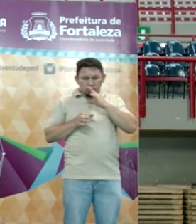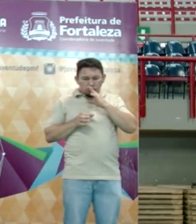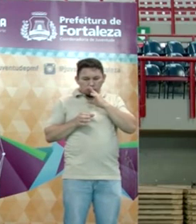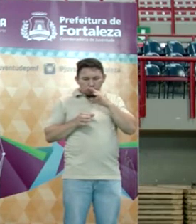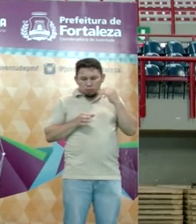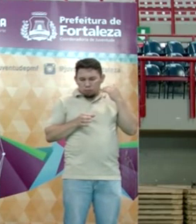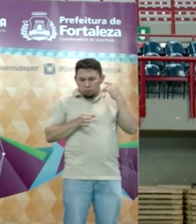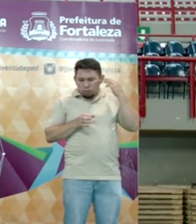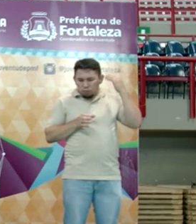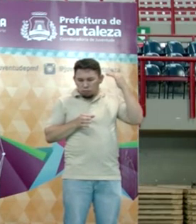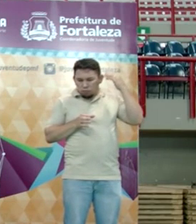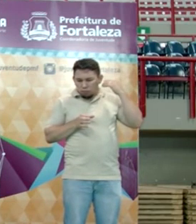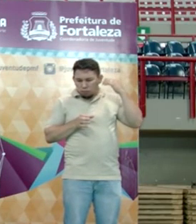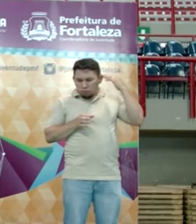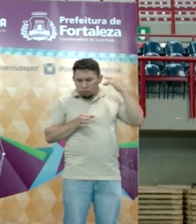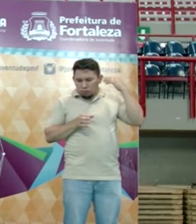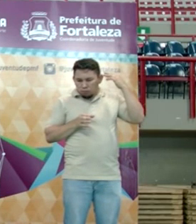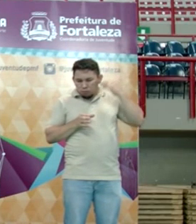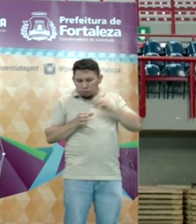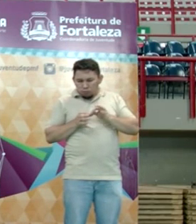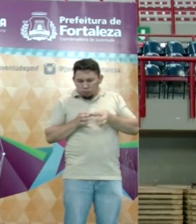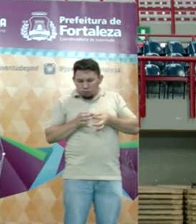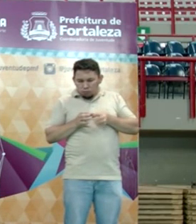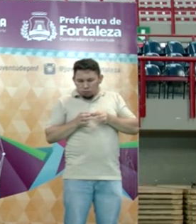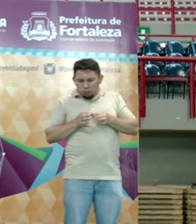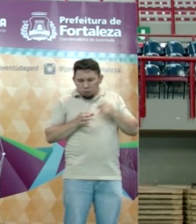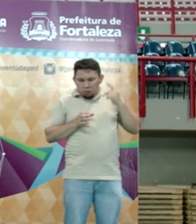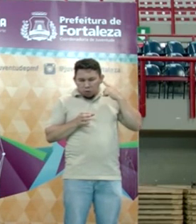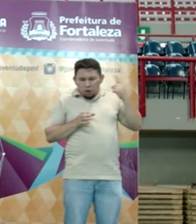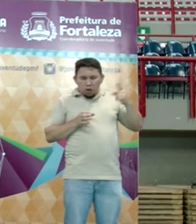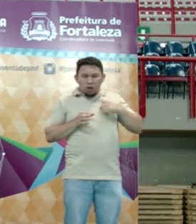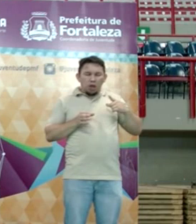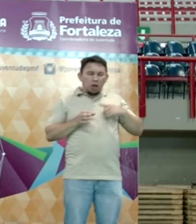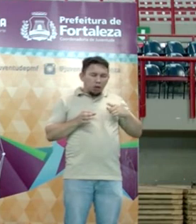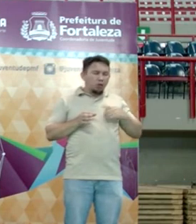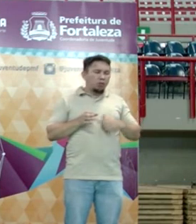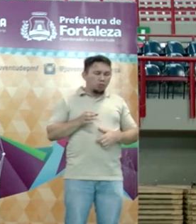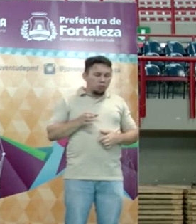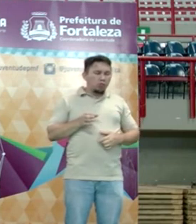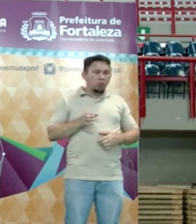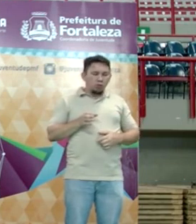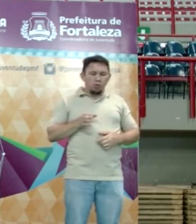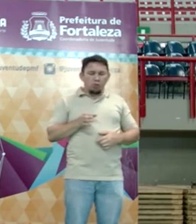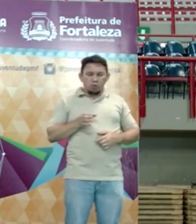acima do que eu conseguia ouvir. Era ultrassônico. E aí eu fui